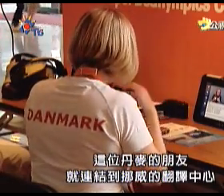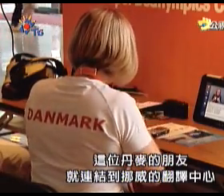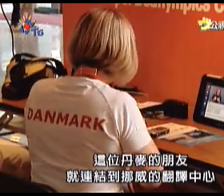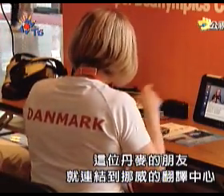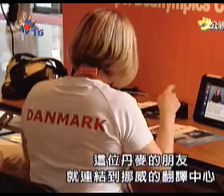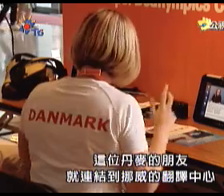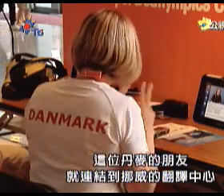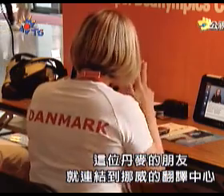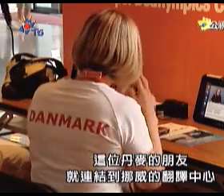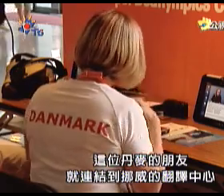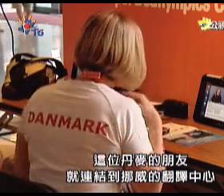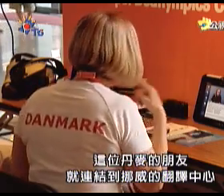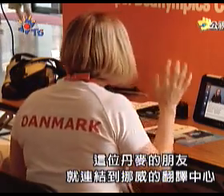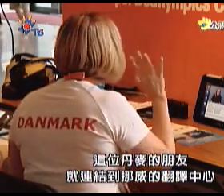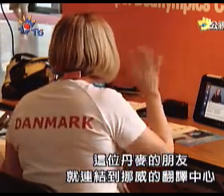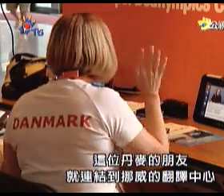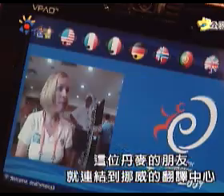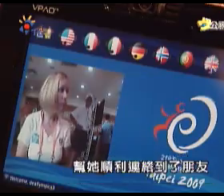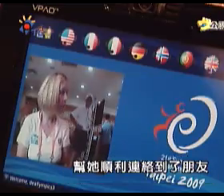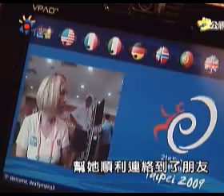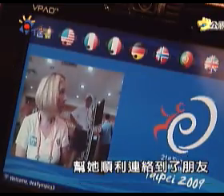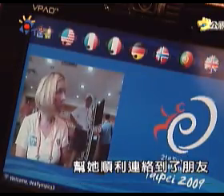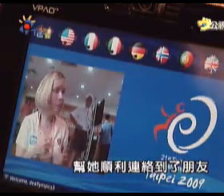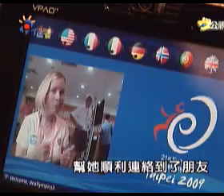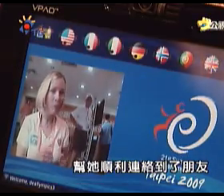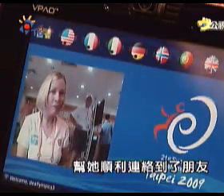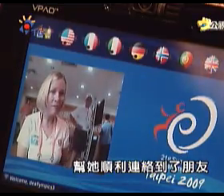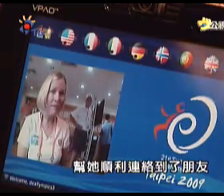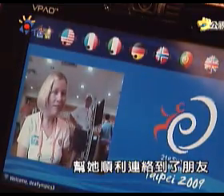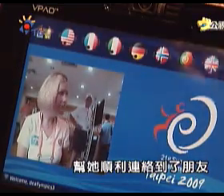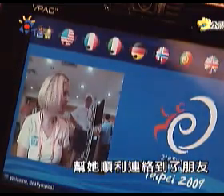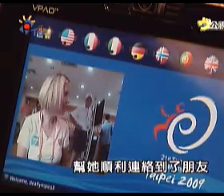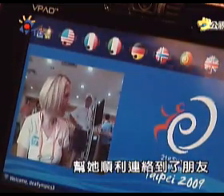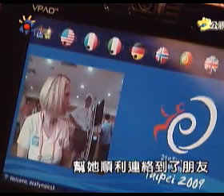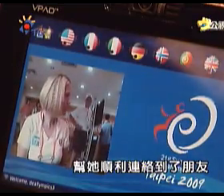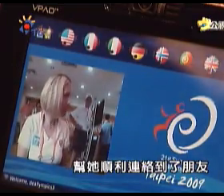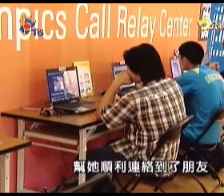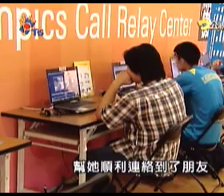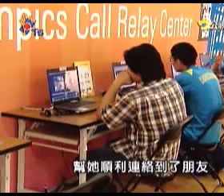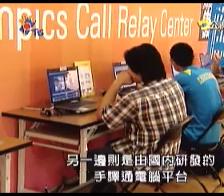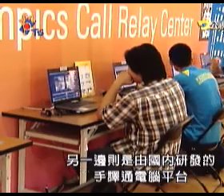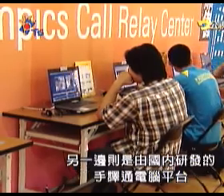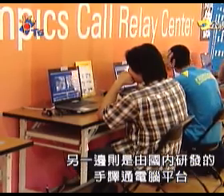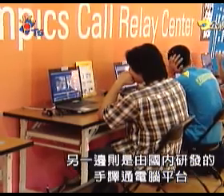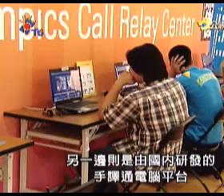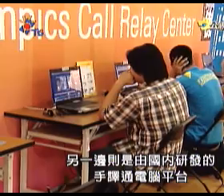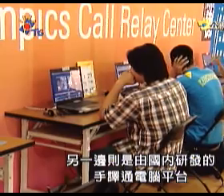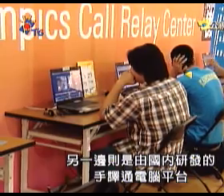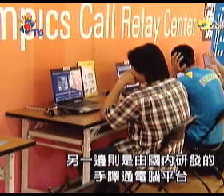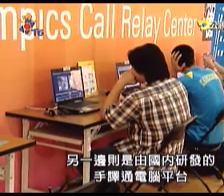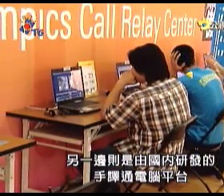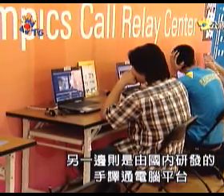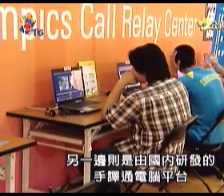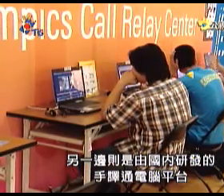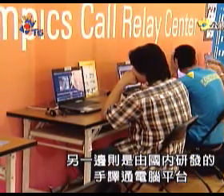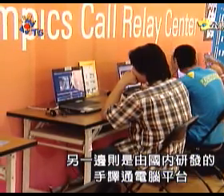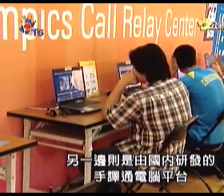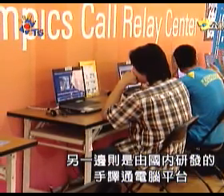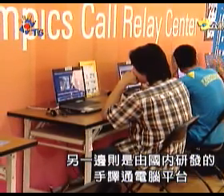友就连接到挪威的翻译中心，帮他顺利联络到了朋友。另一边则是由国内研发的手译通电脑平台，